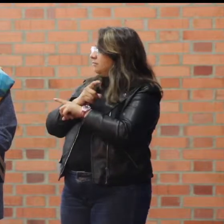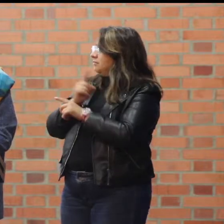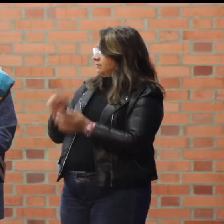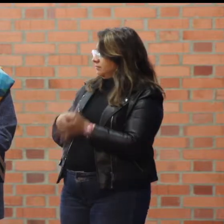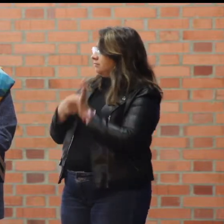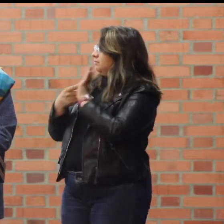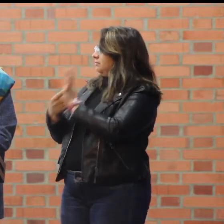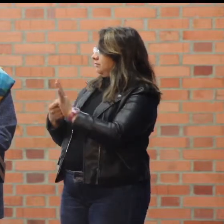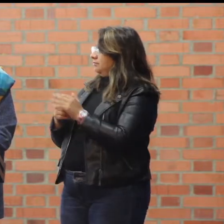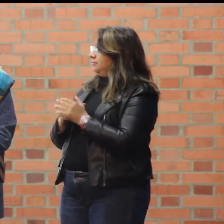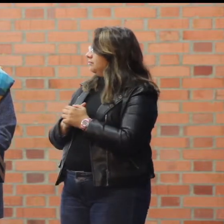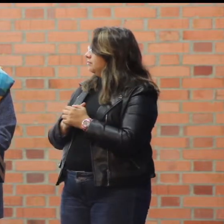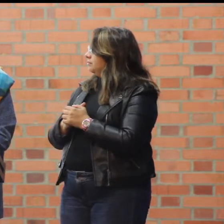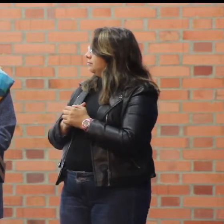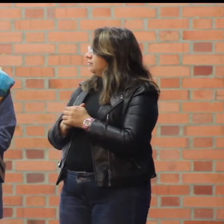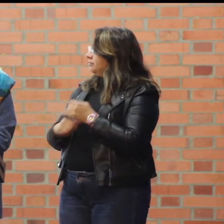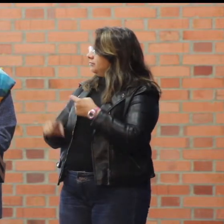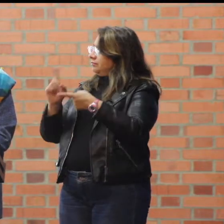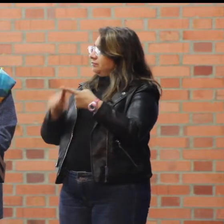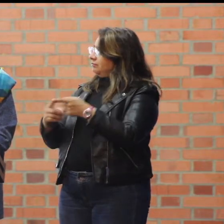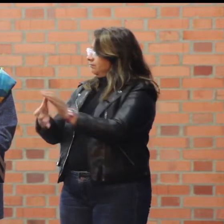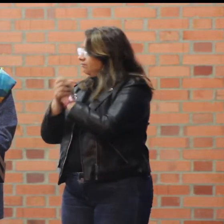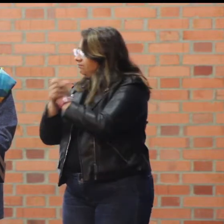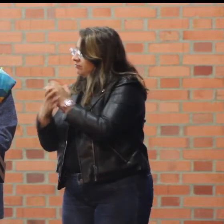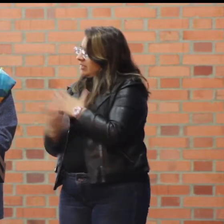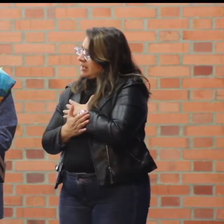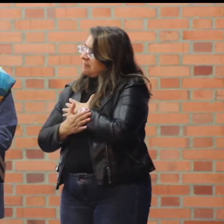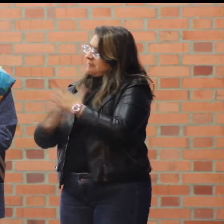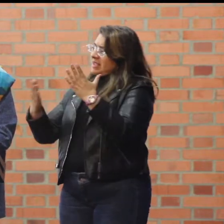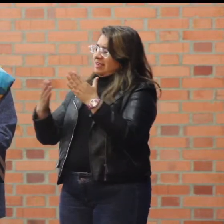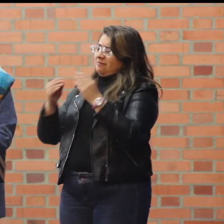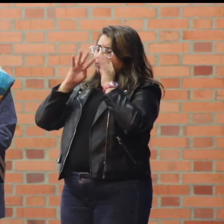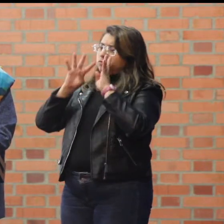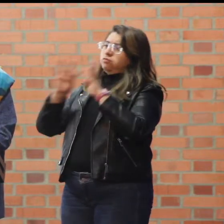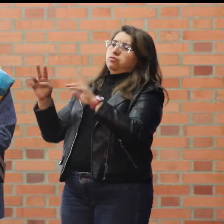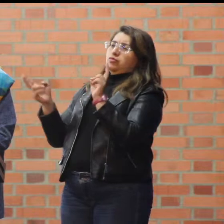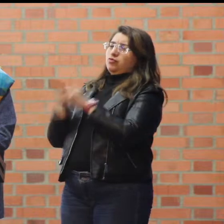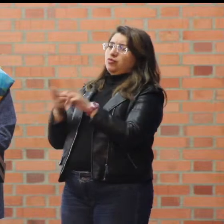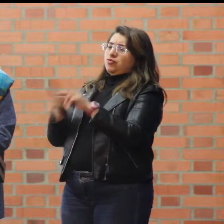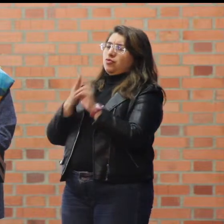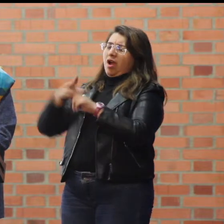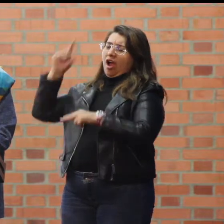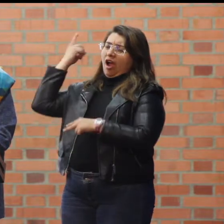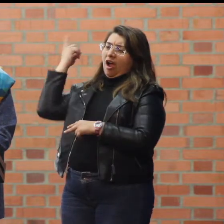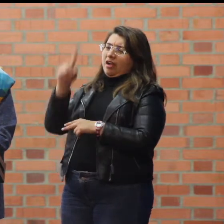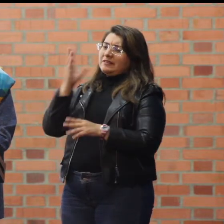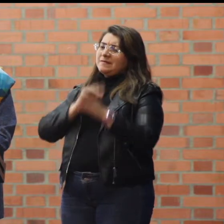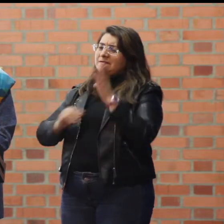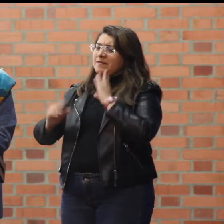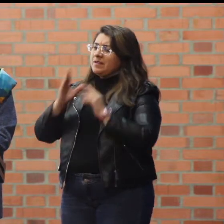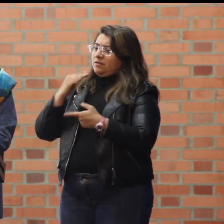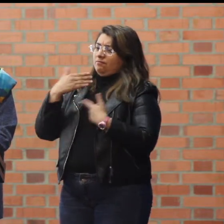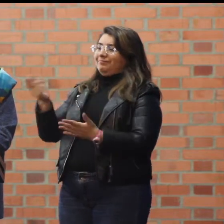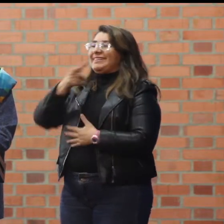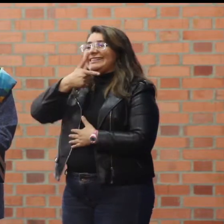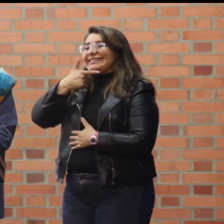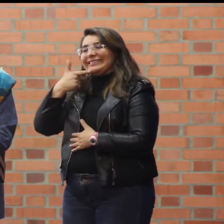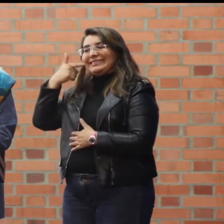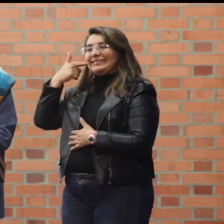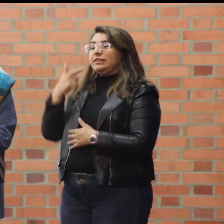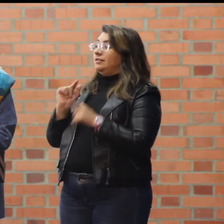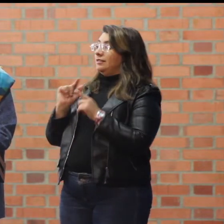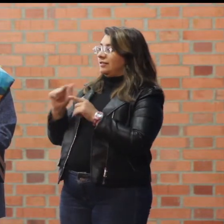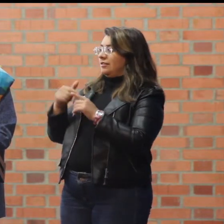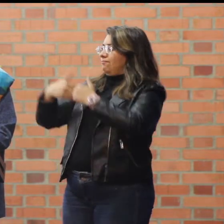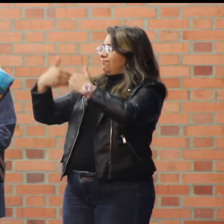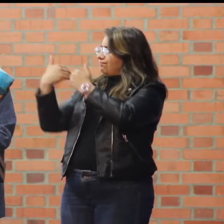a Lucy colega y amiga de muchas de quienes estamos acá Lucy fue una mujer que encarnó